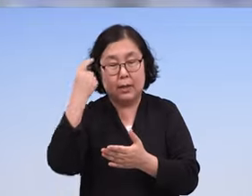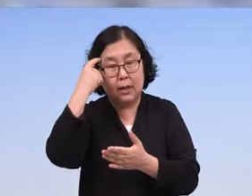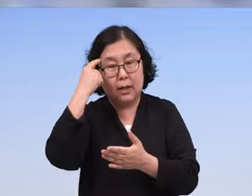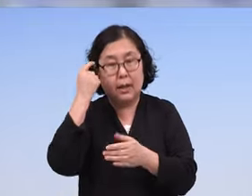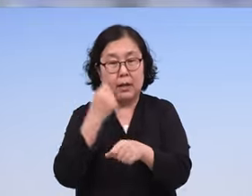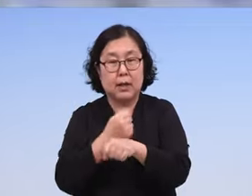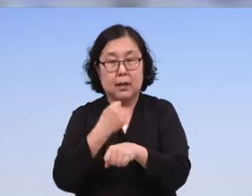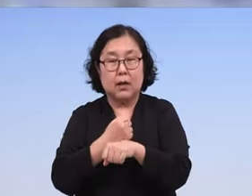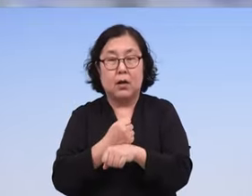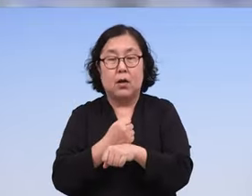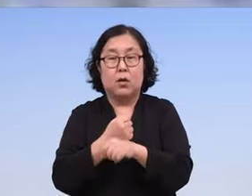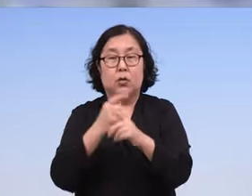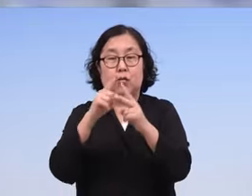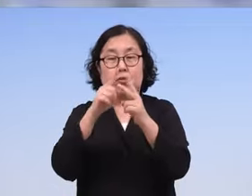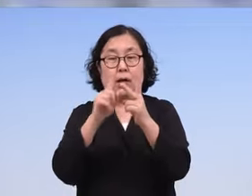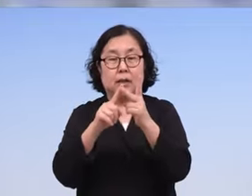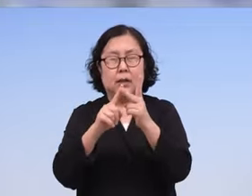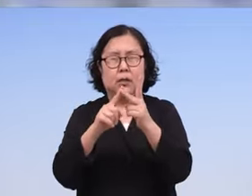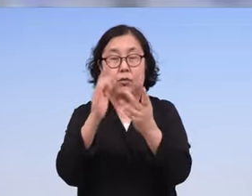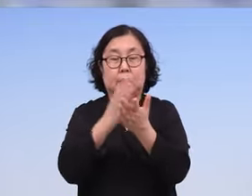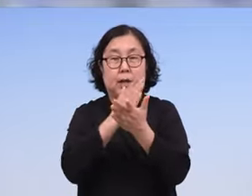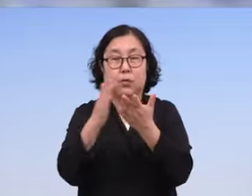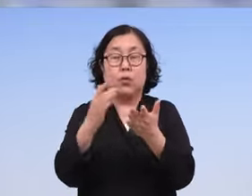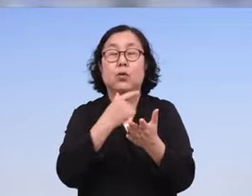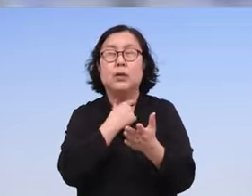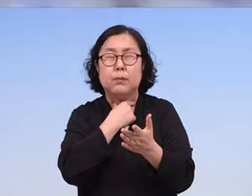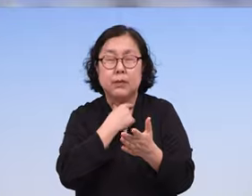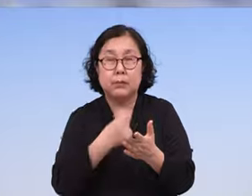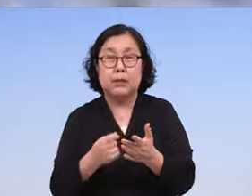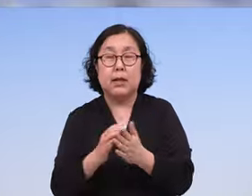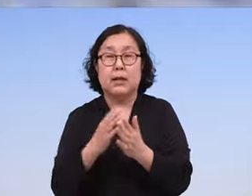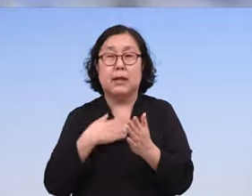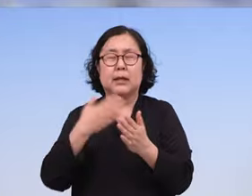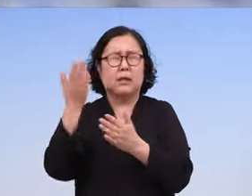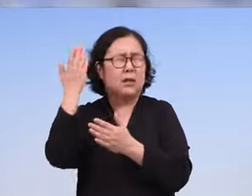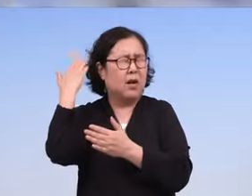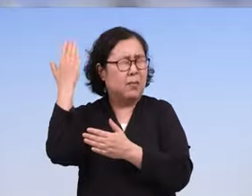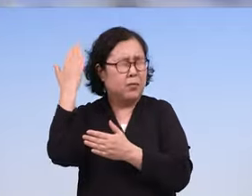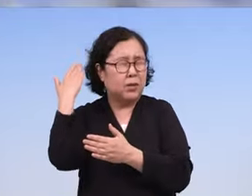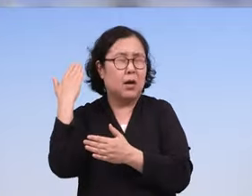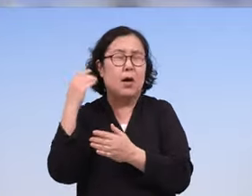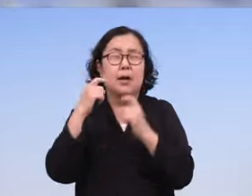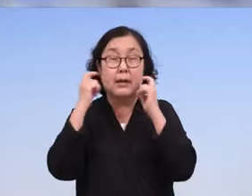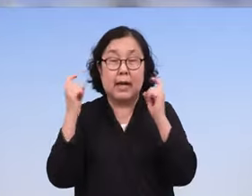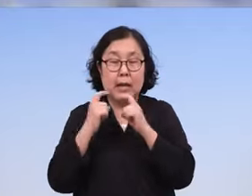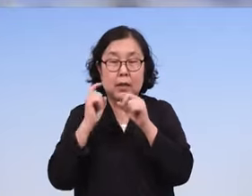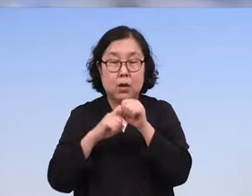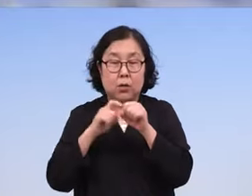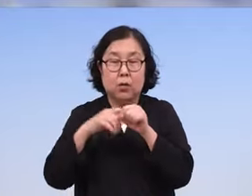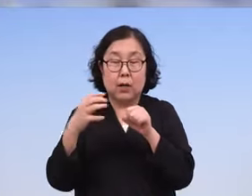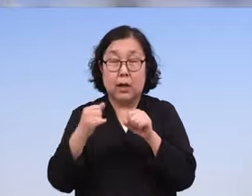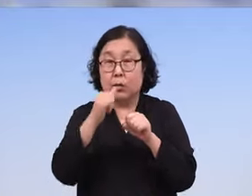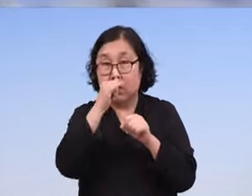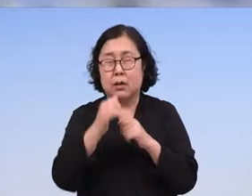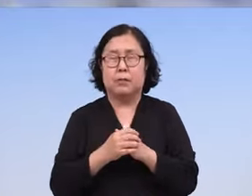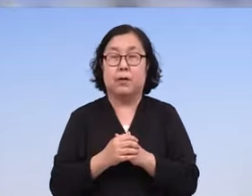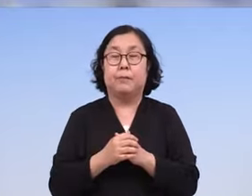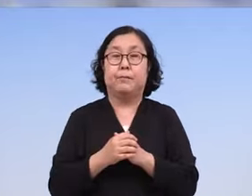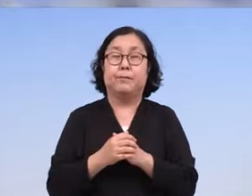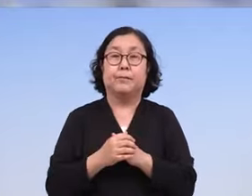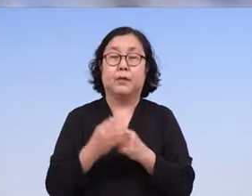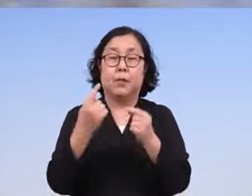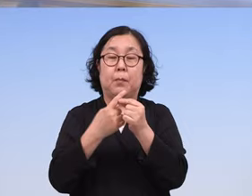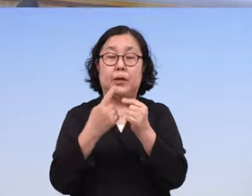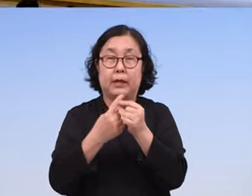좀 나누고 싶습니다. 사실 이 지침은 제가 오래전부터 개인적으로 가지고 있는 지침이기도 한데요. 여러분, 예수님의